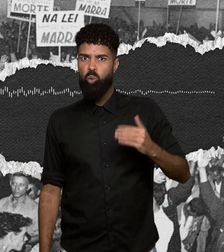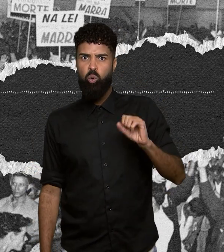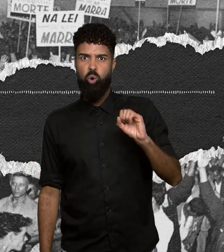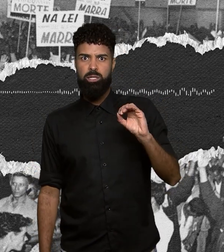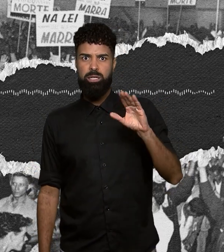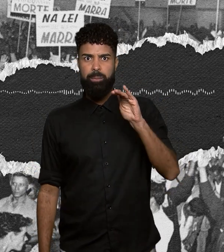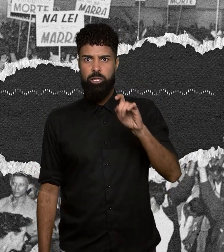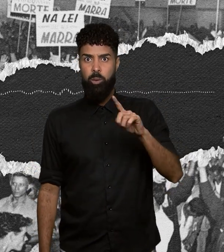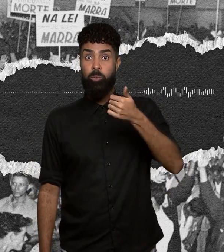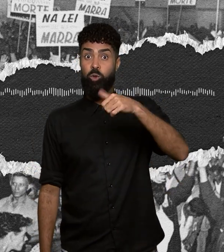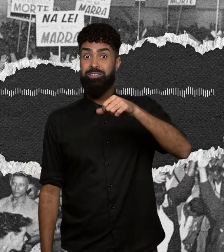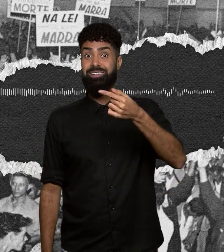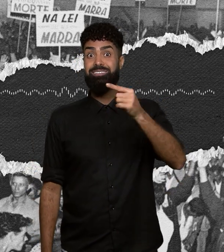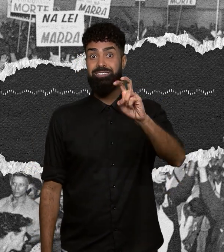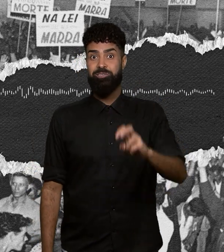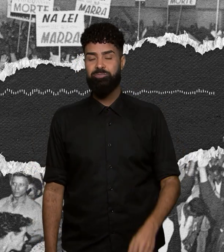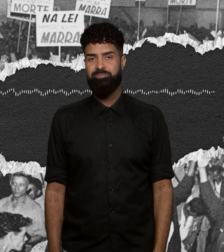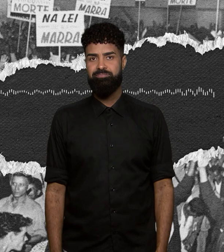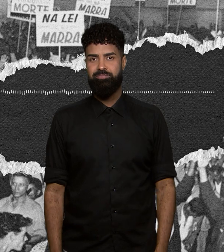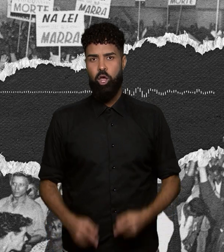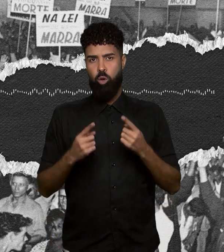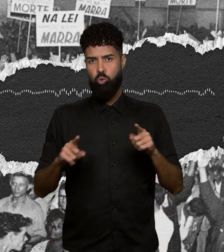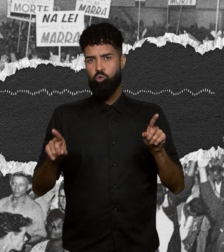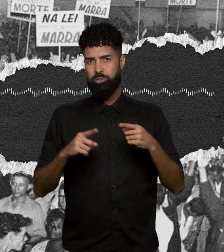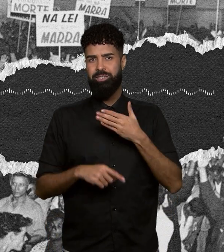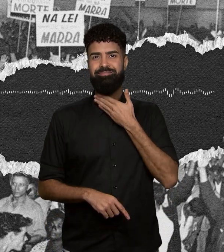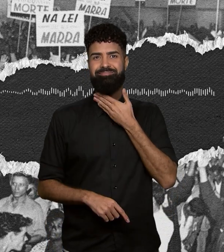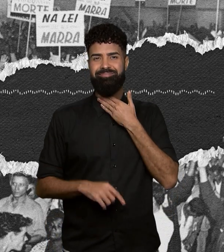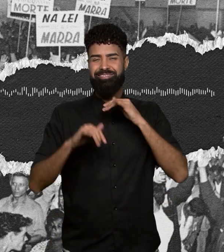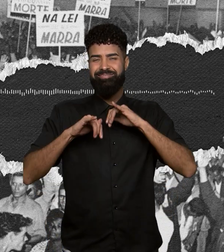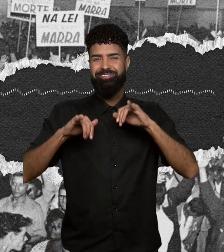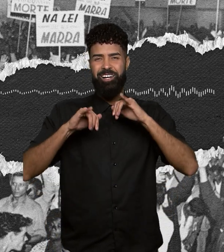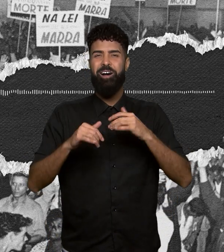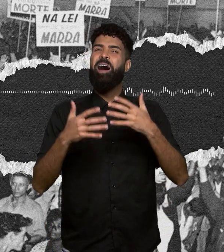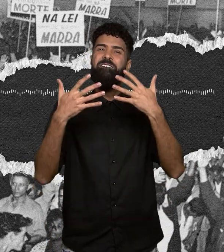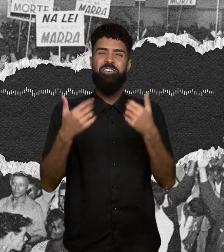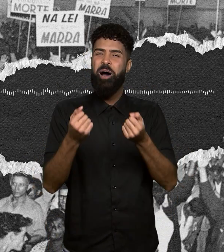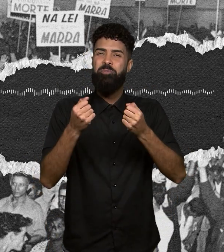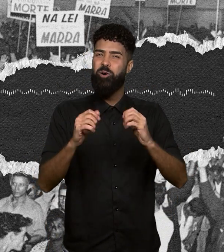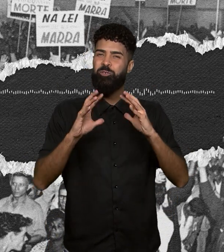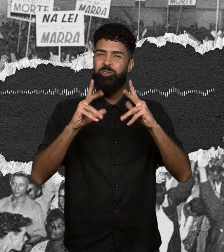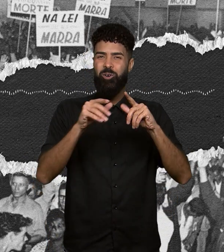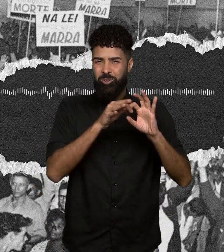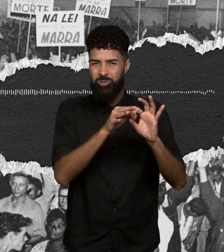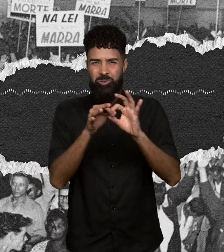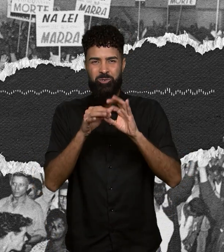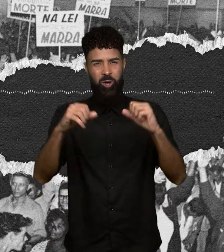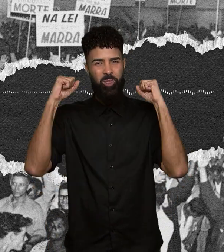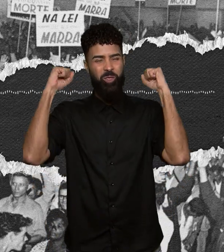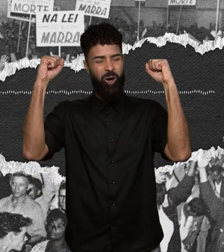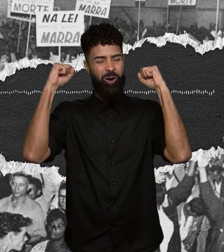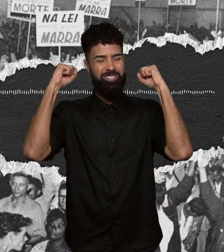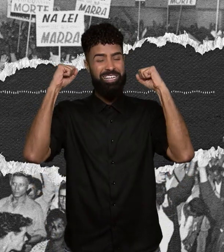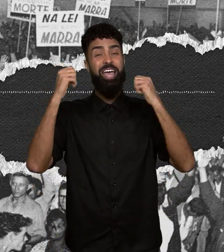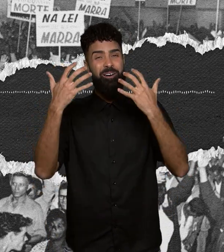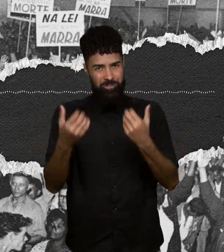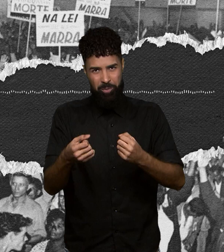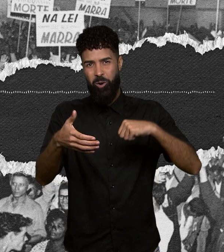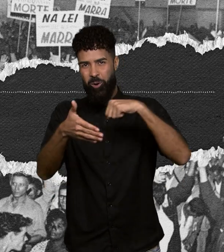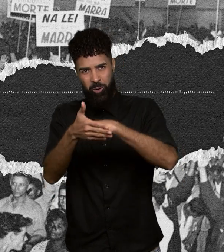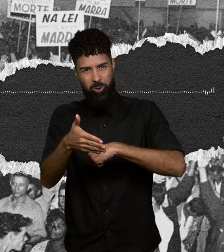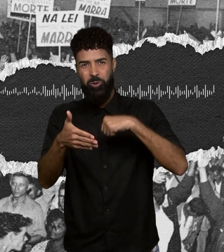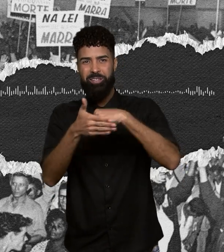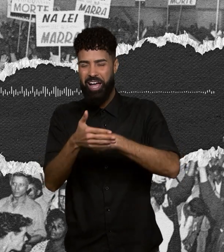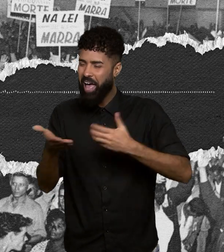75 todos juntos vamos torcer vamos lutar para o